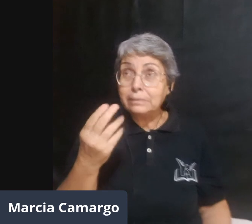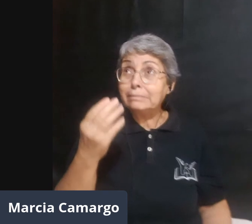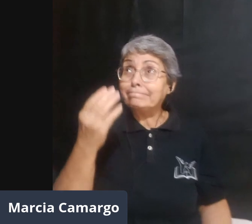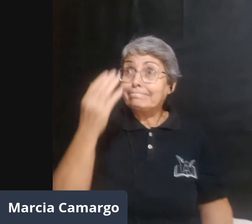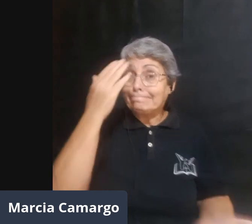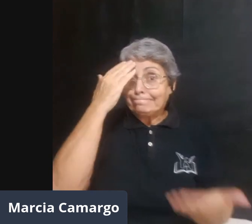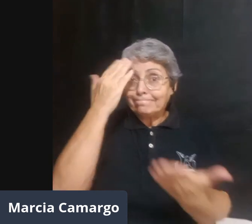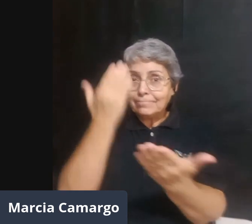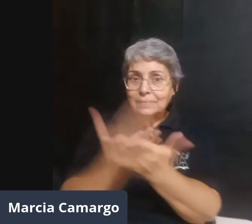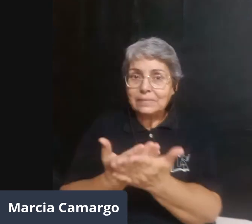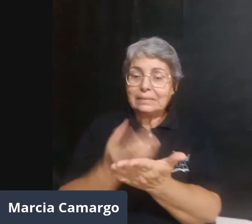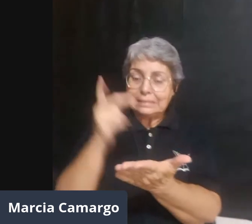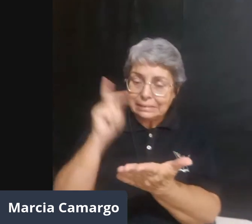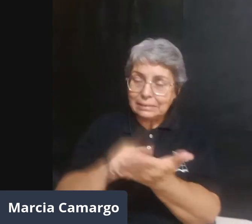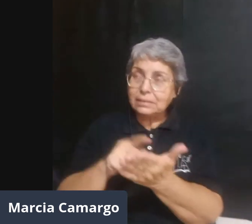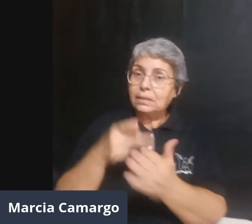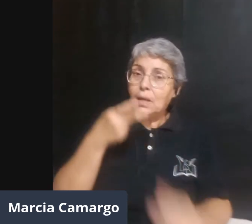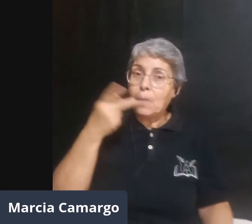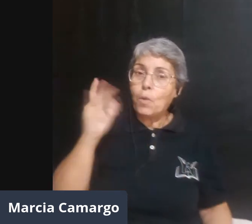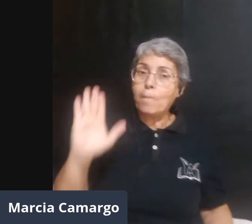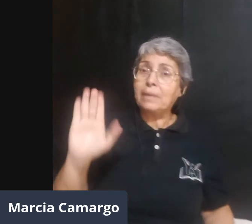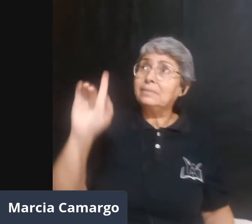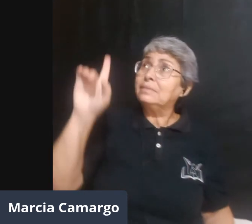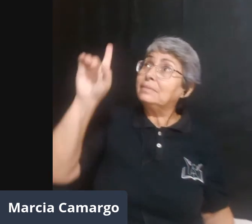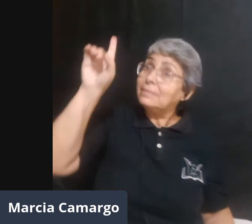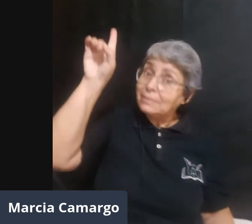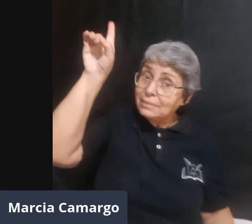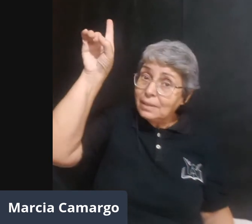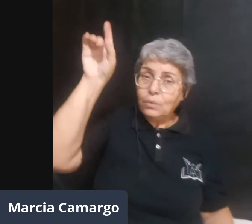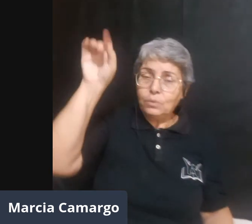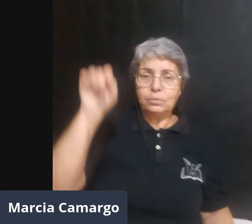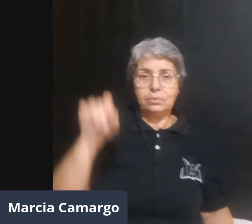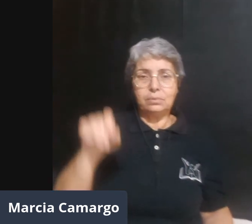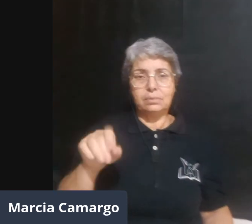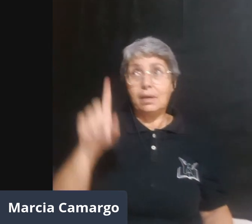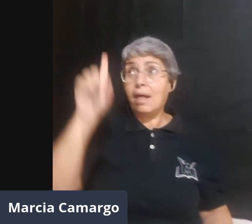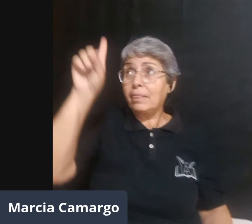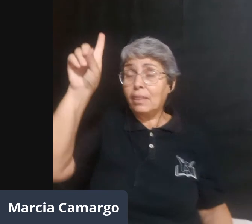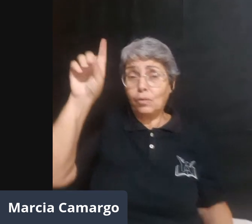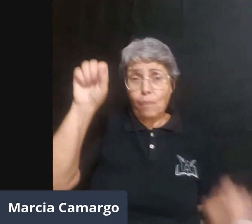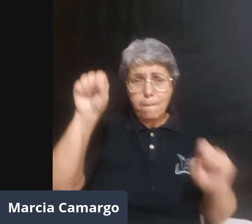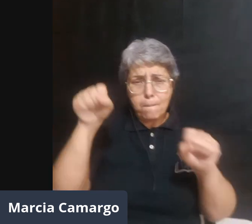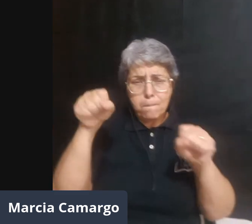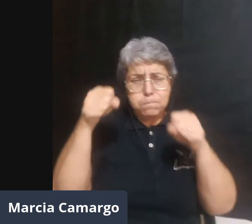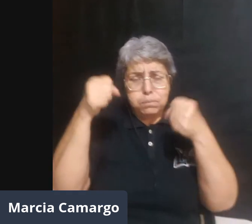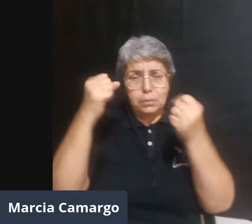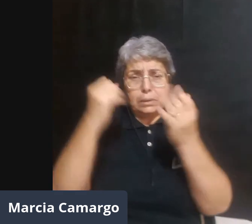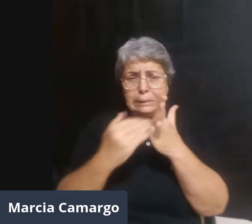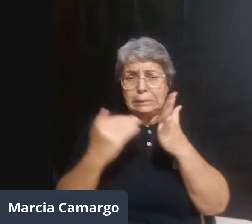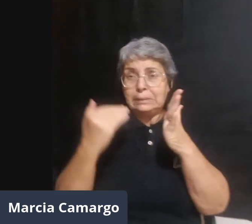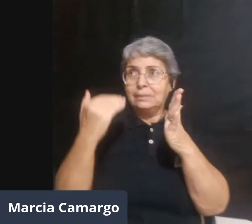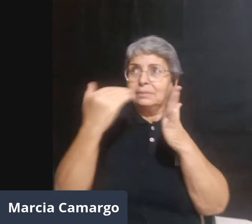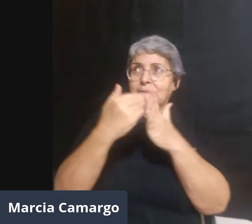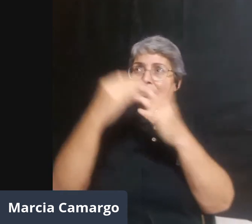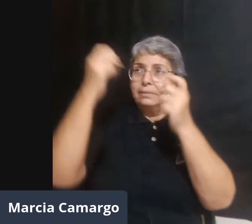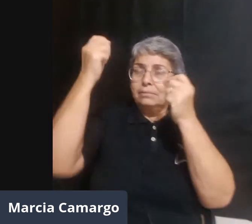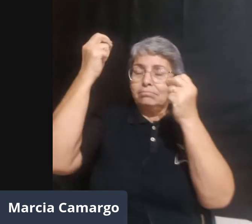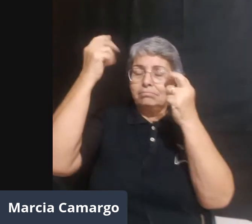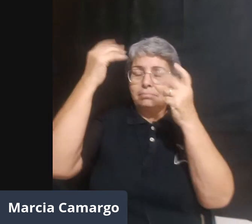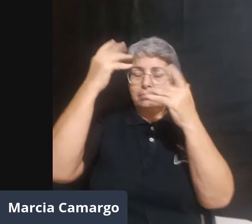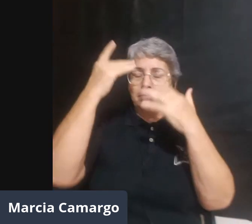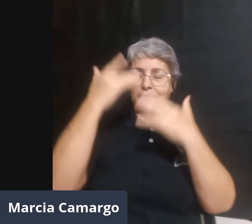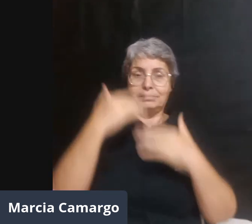totalmente loucura para o homem natural, deixando que o poder sobrenatural de Deus atue através de sua natureza divina em